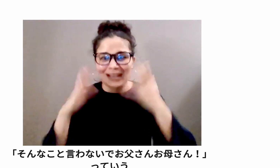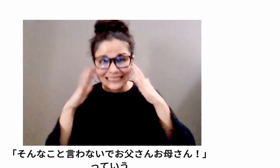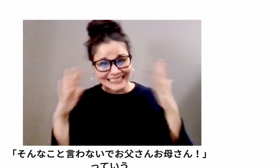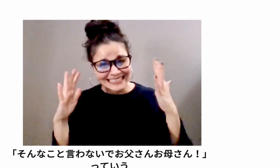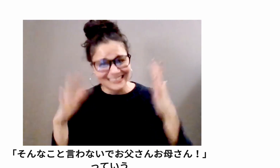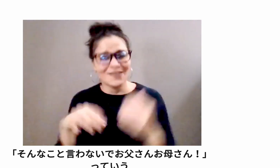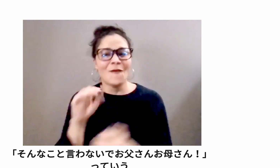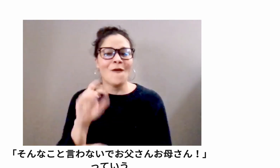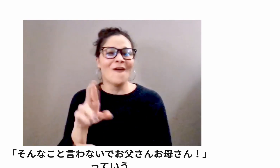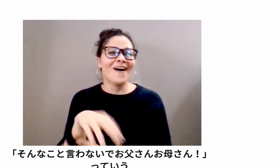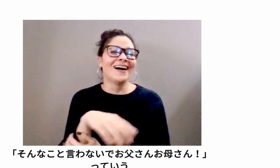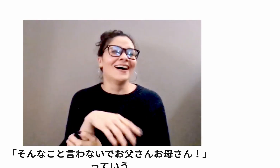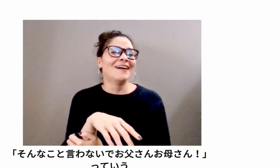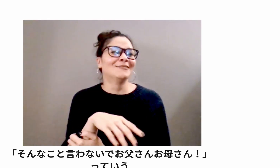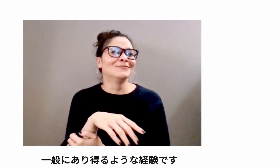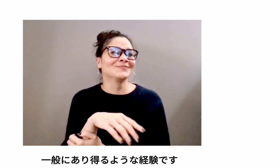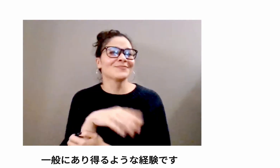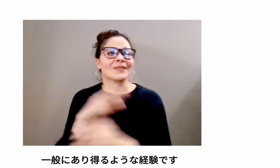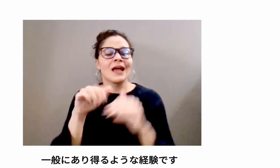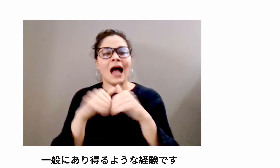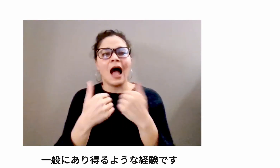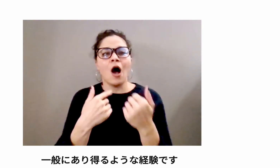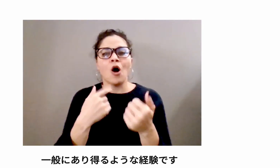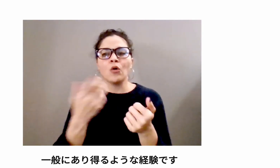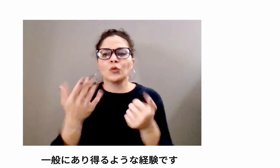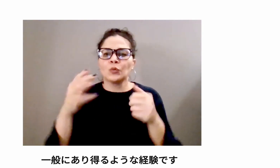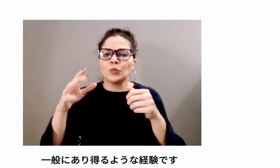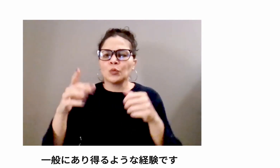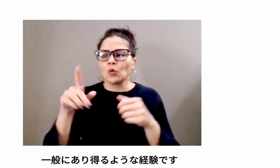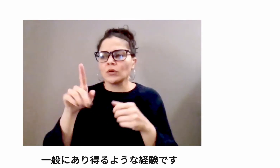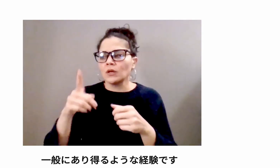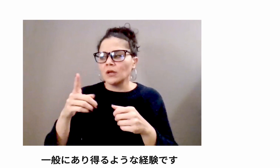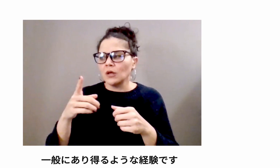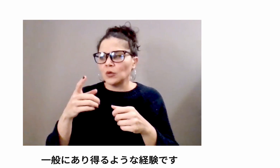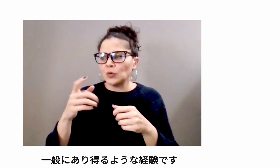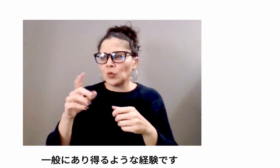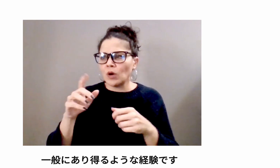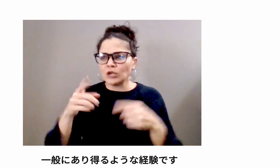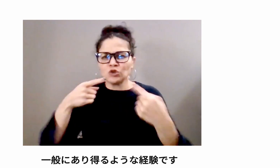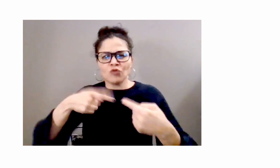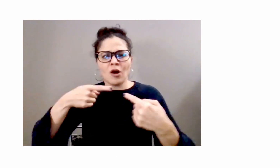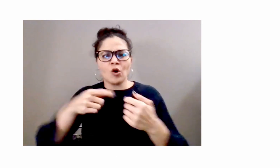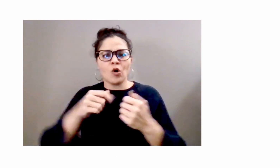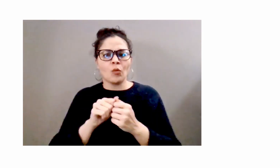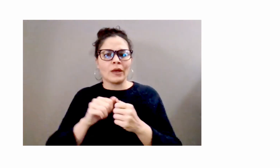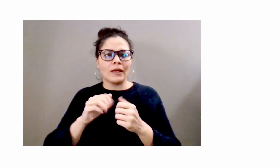というようなことがある。そんなふうな、もう一般にあり得るような経験ですよね。